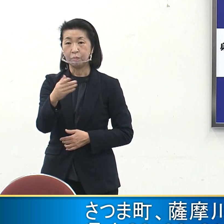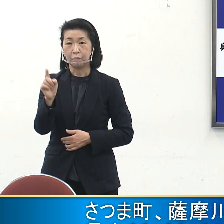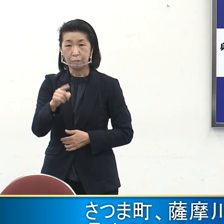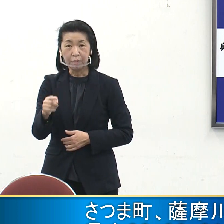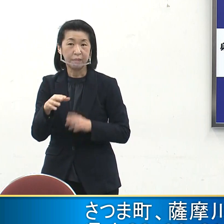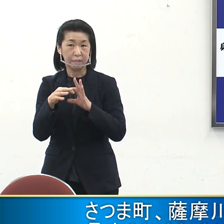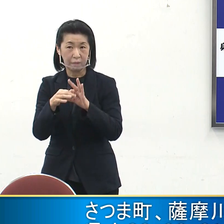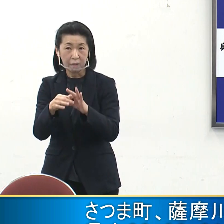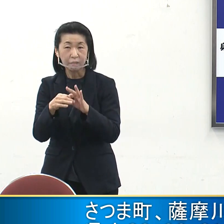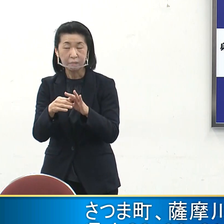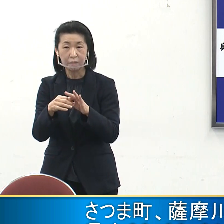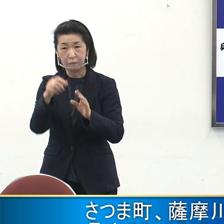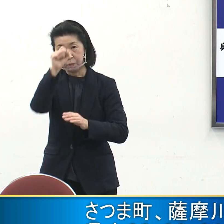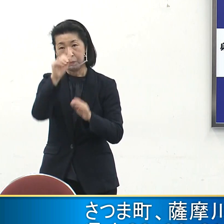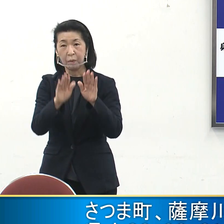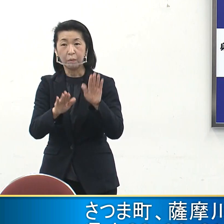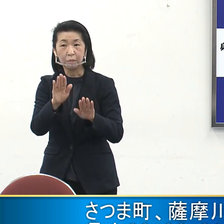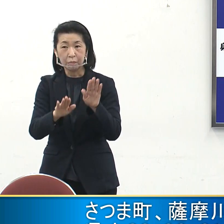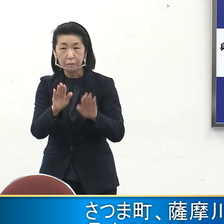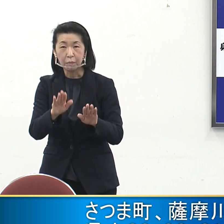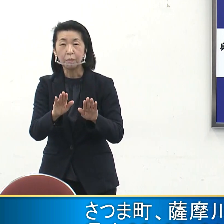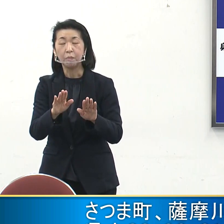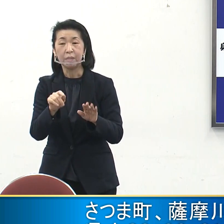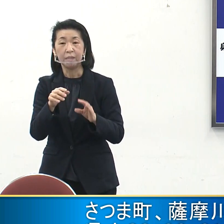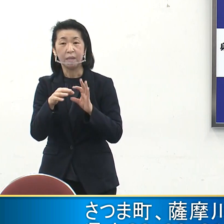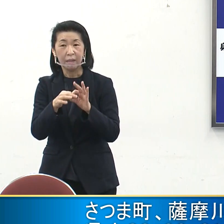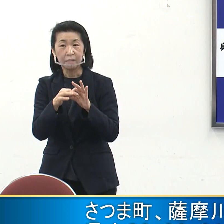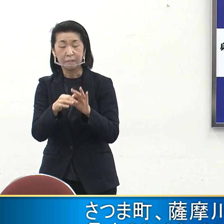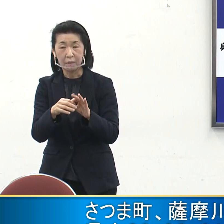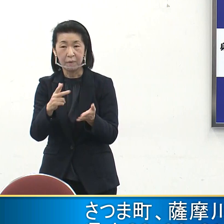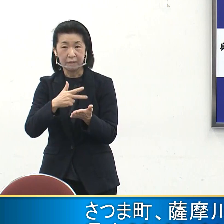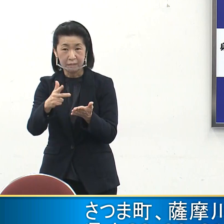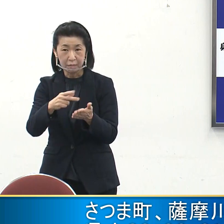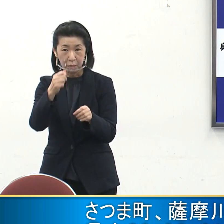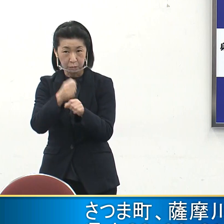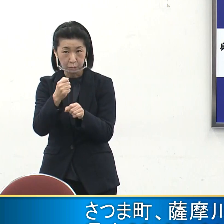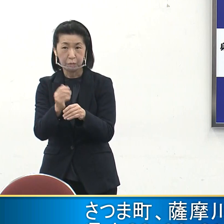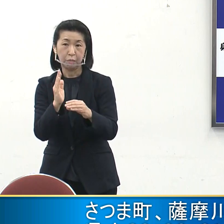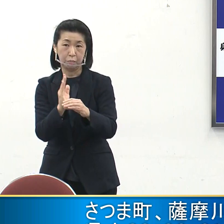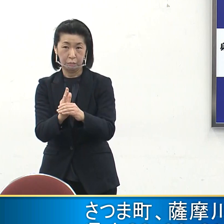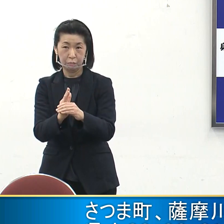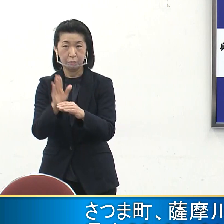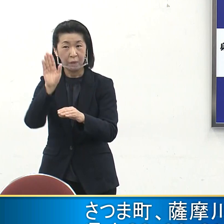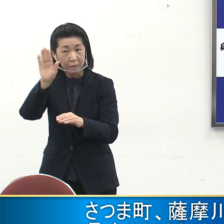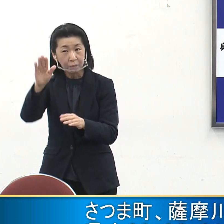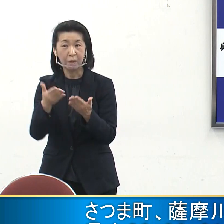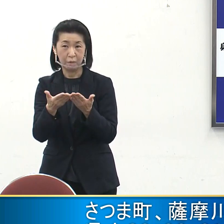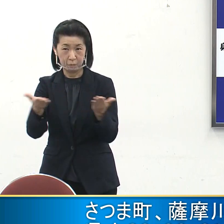の症状等につきましては資料作成中でございまして、後ほどご提供させていただきます。